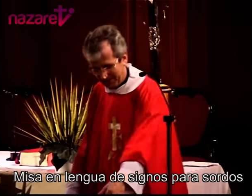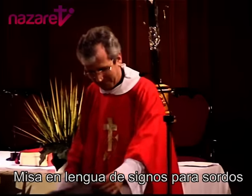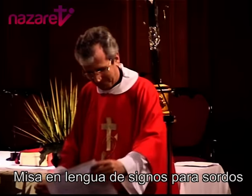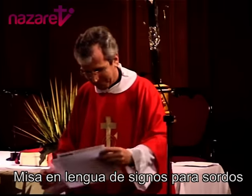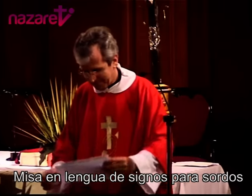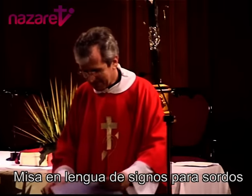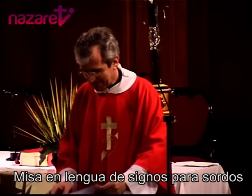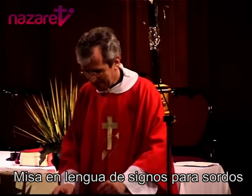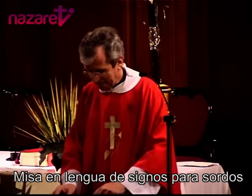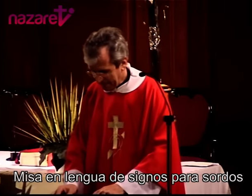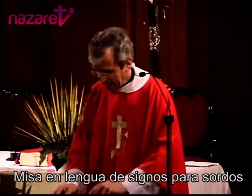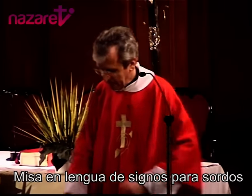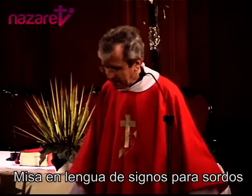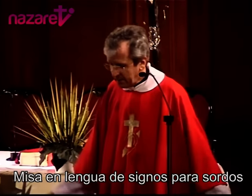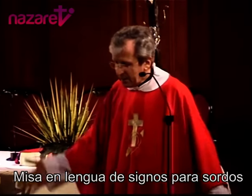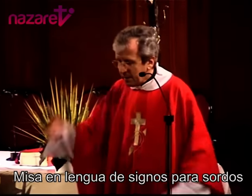fe.